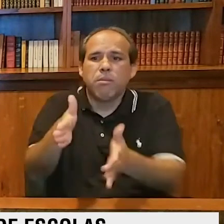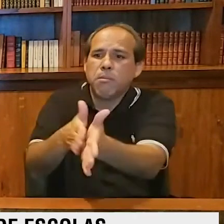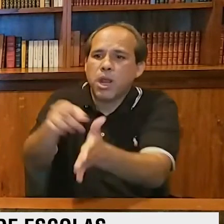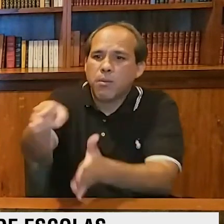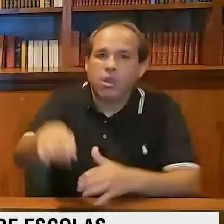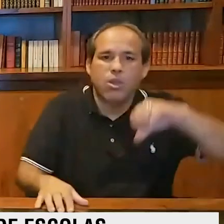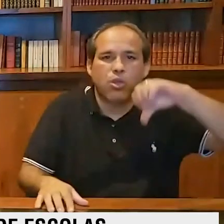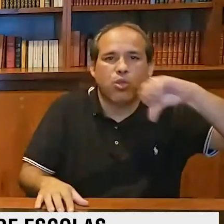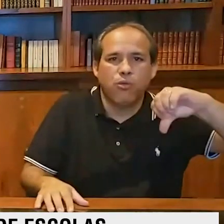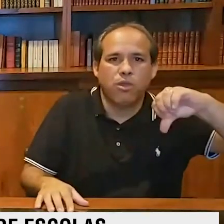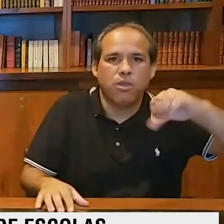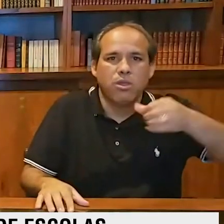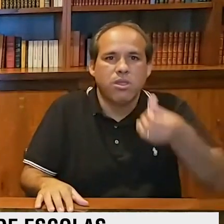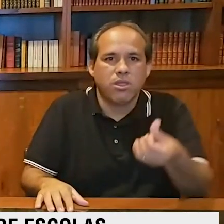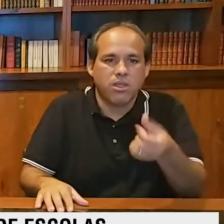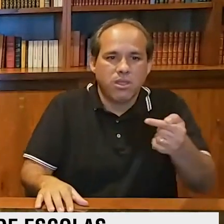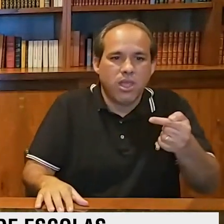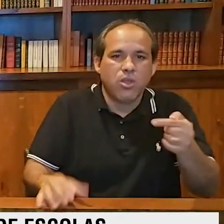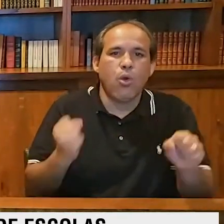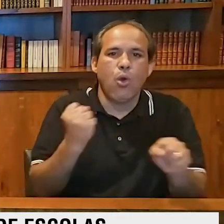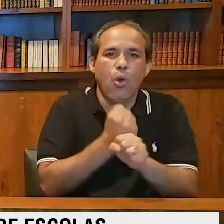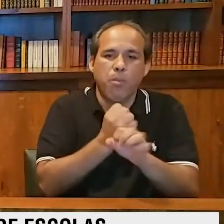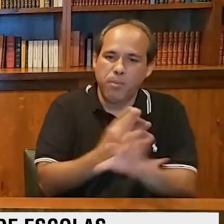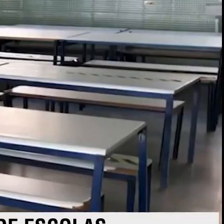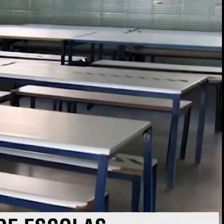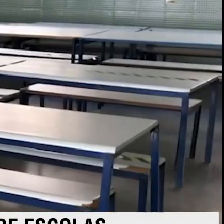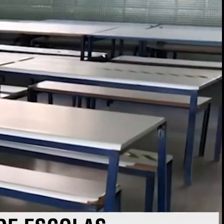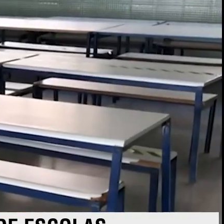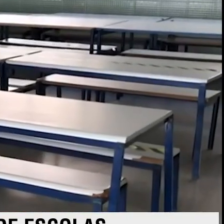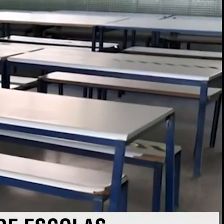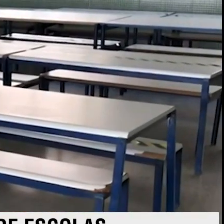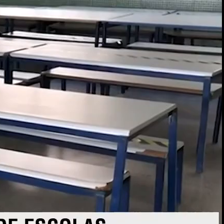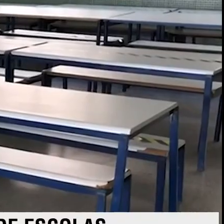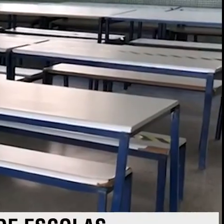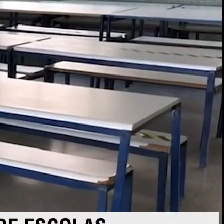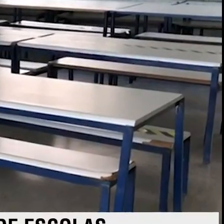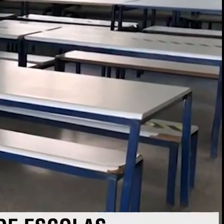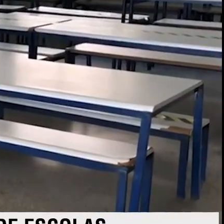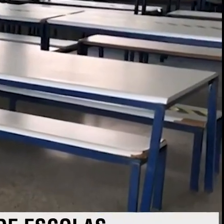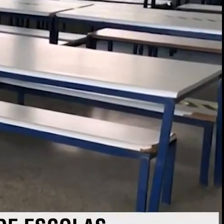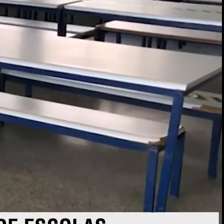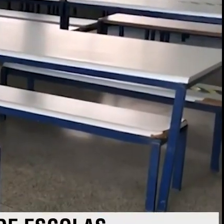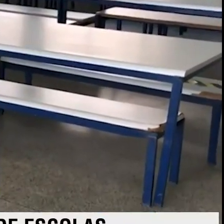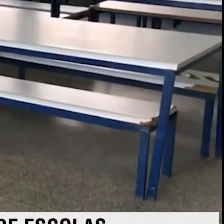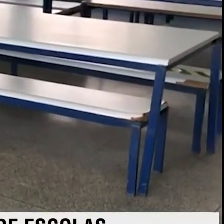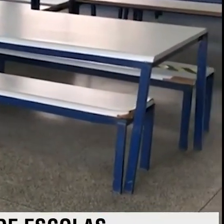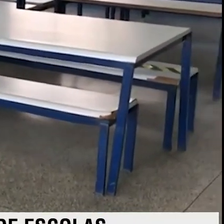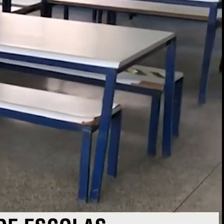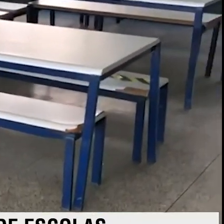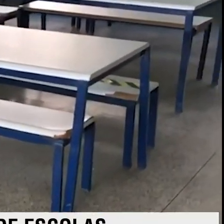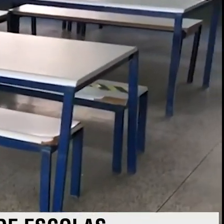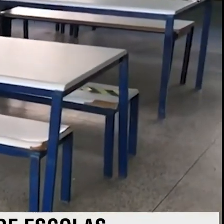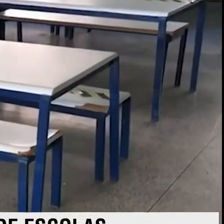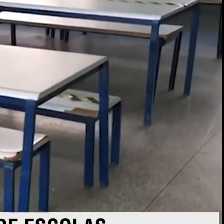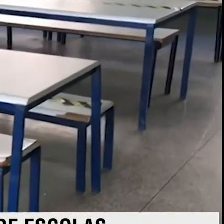os alunos após mais de um ano de escolas fechadas o ministro afirmou que o MEC tem intensificado as ações